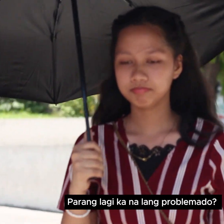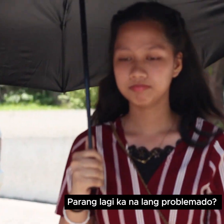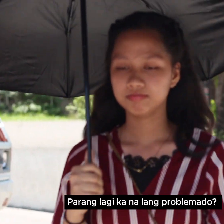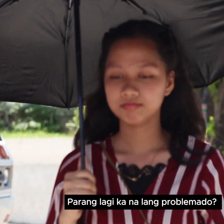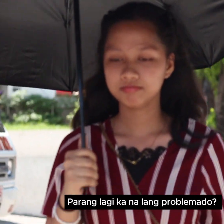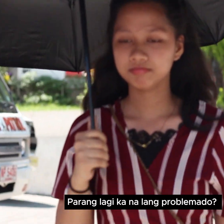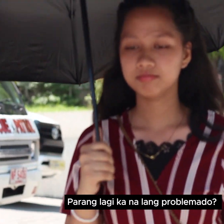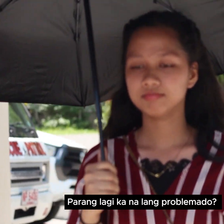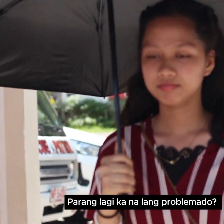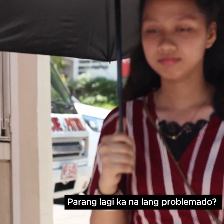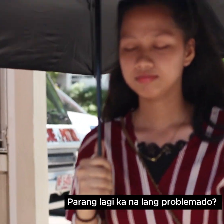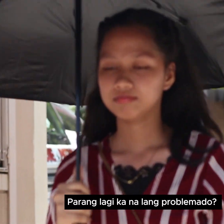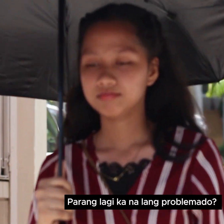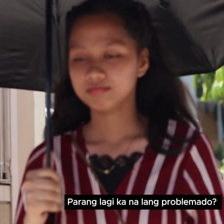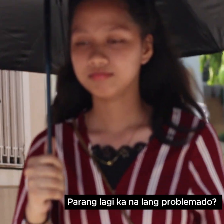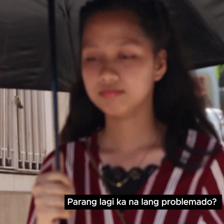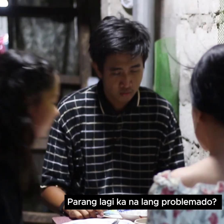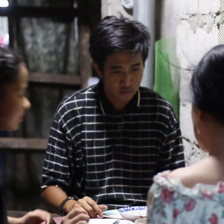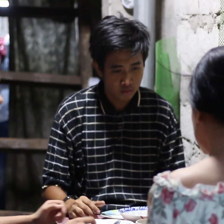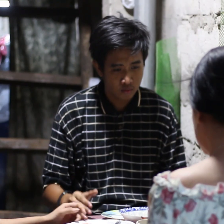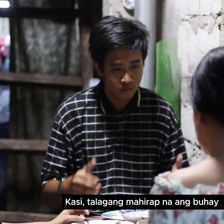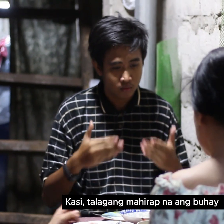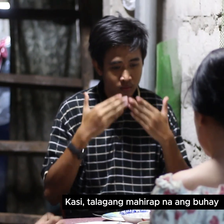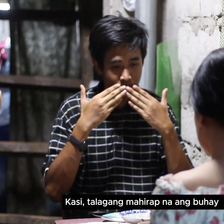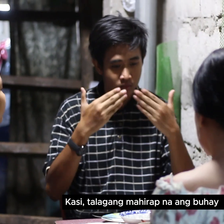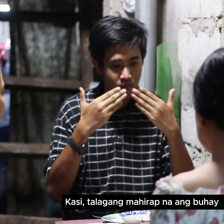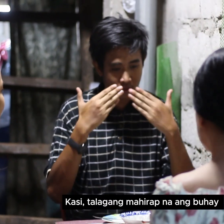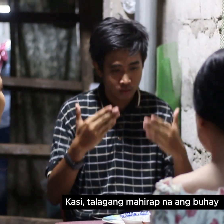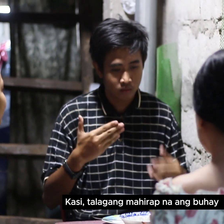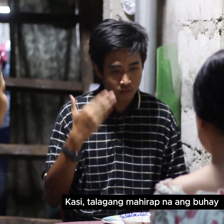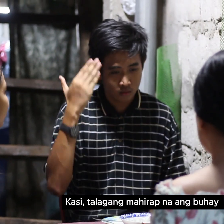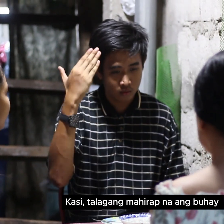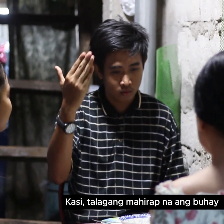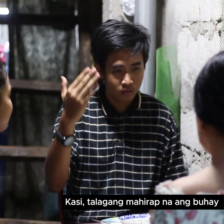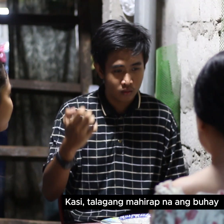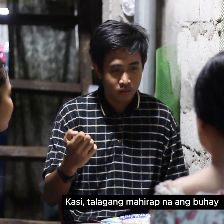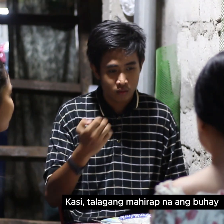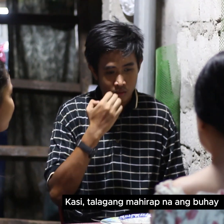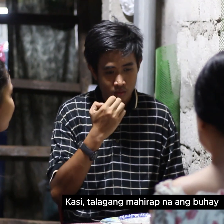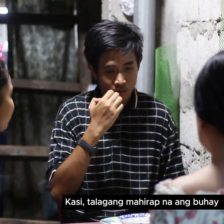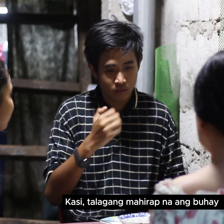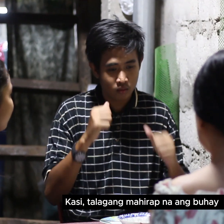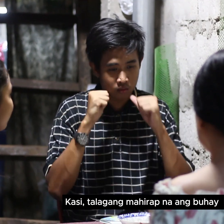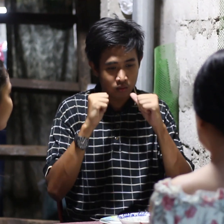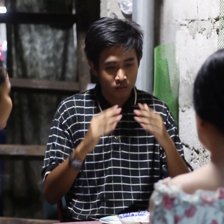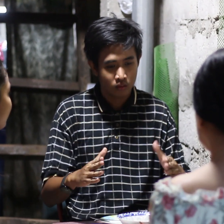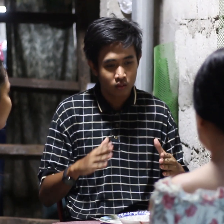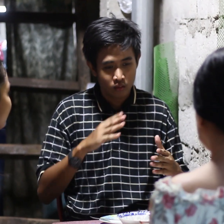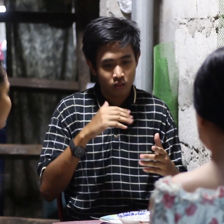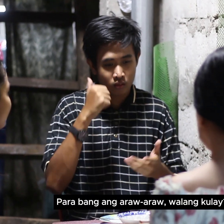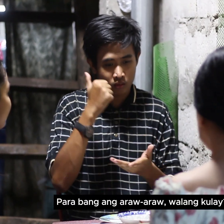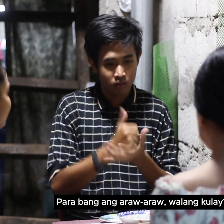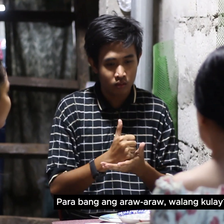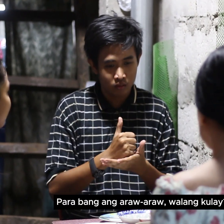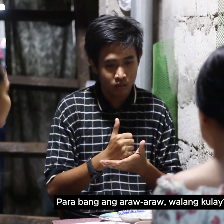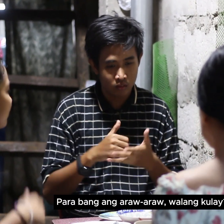Parang lagi ka na lang problemado. Kasi talagang mahirap na ang buhay, para bang ang araw-araw